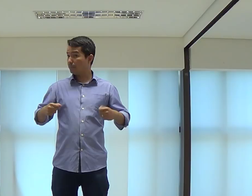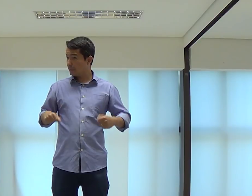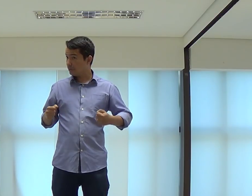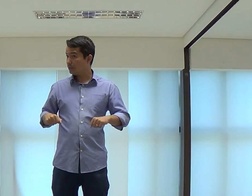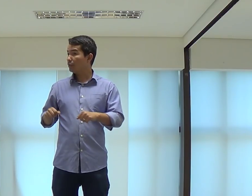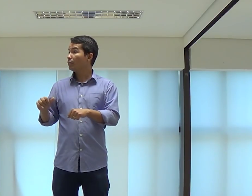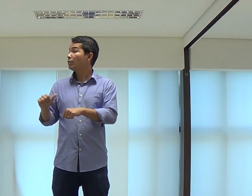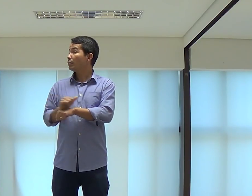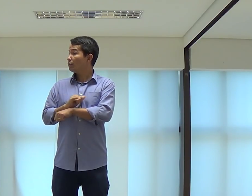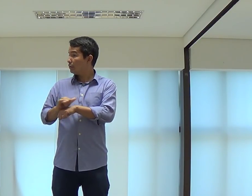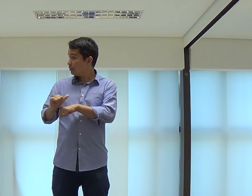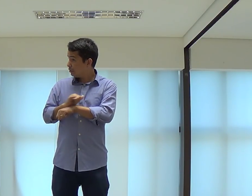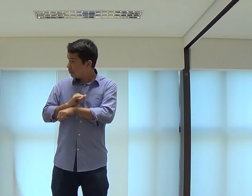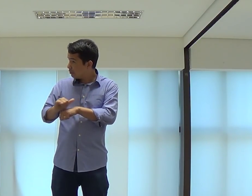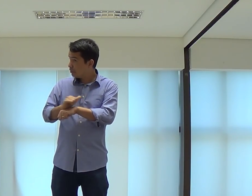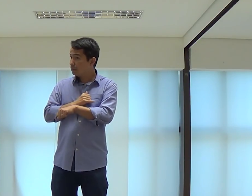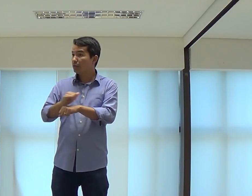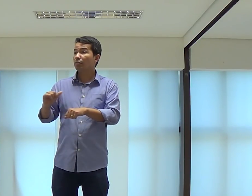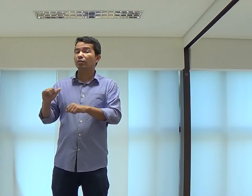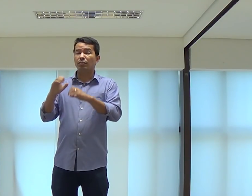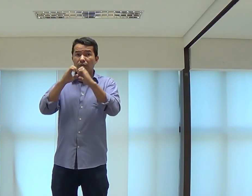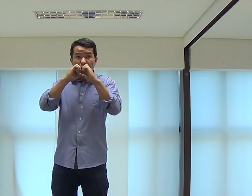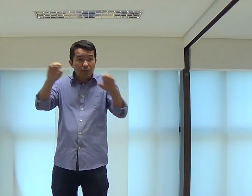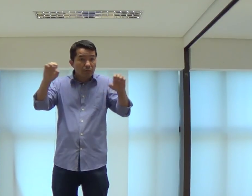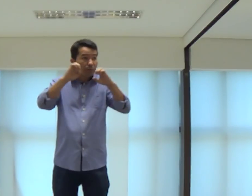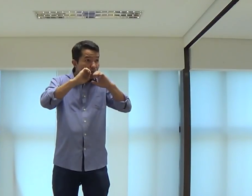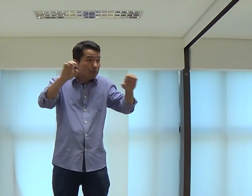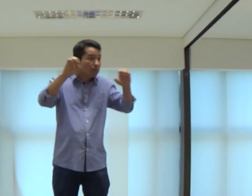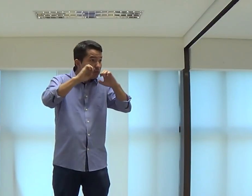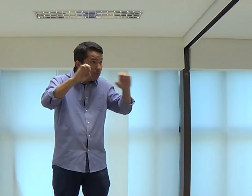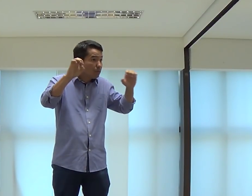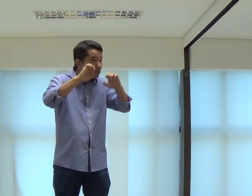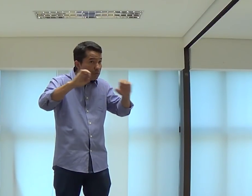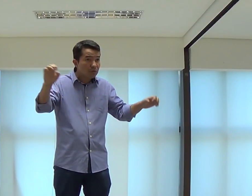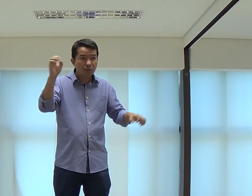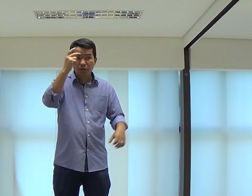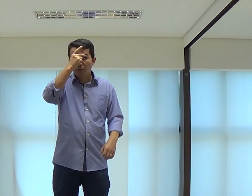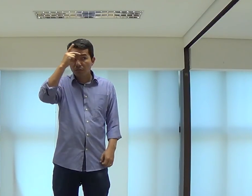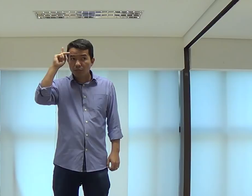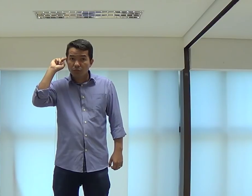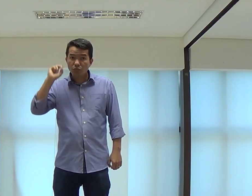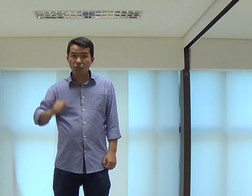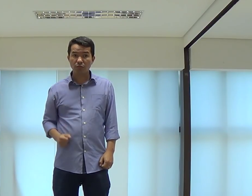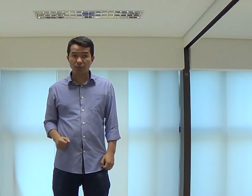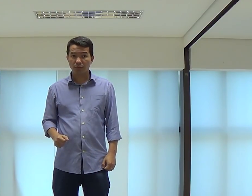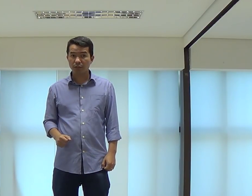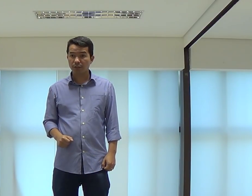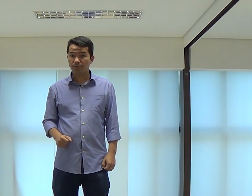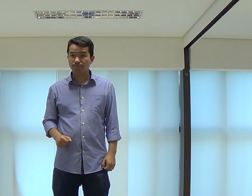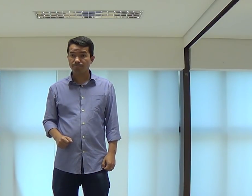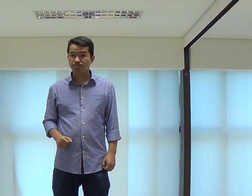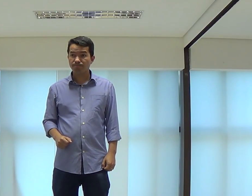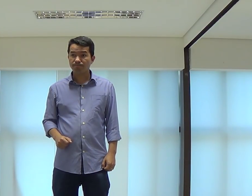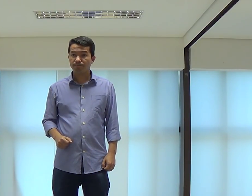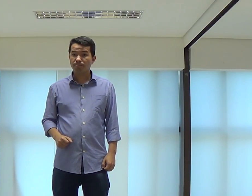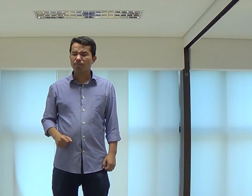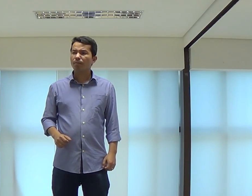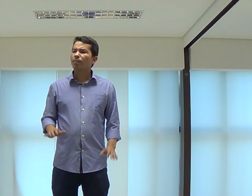fazer. A gente precisa ter essa estratégia de estar evangelizando, de estar levando a palavra para as pessoas.